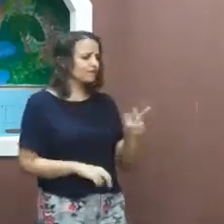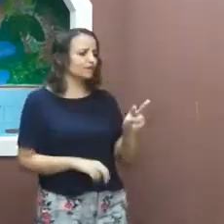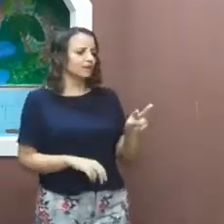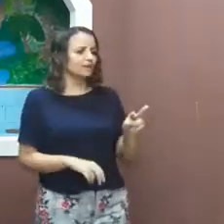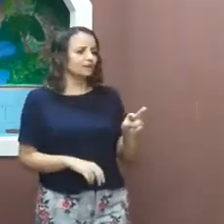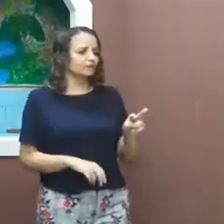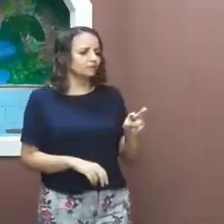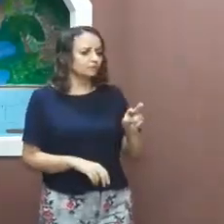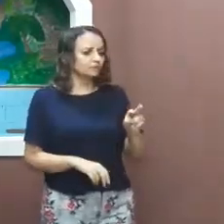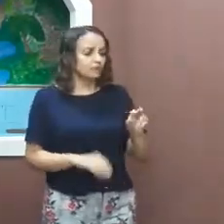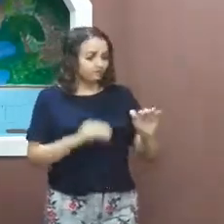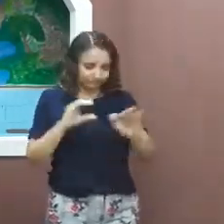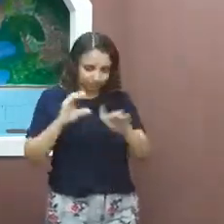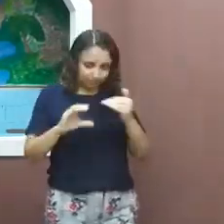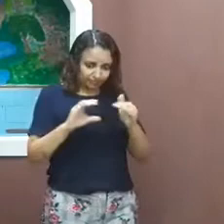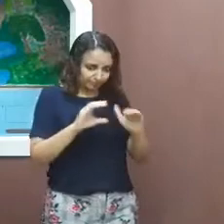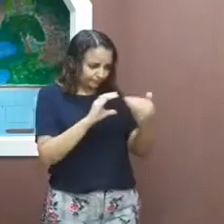novo, eu bloqueio.